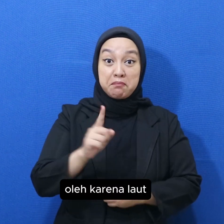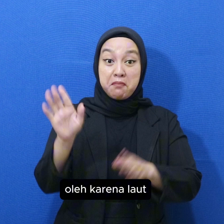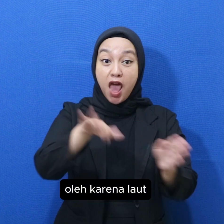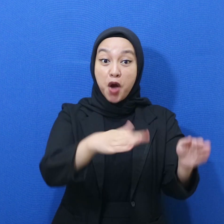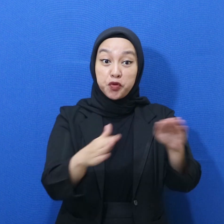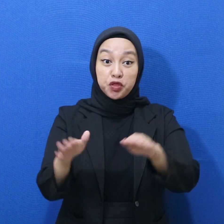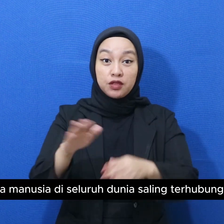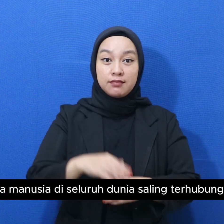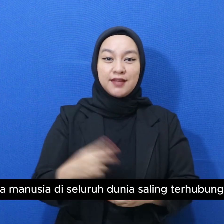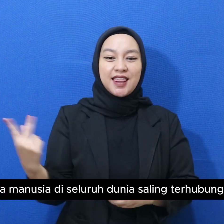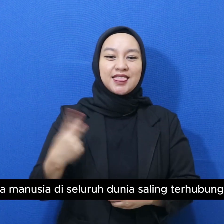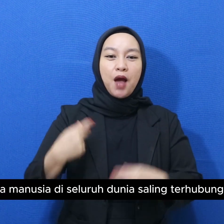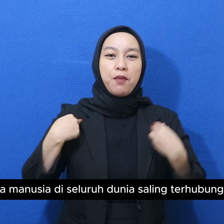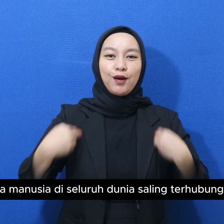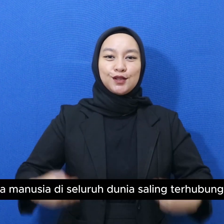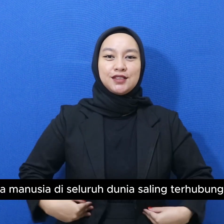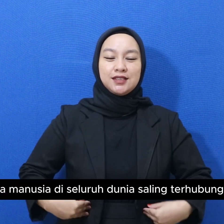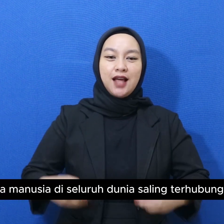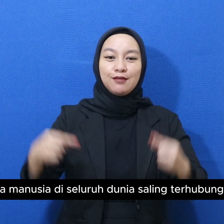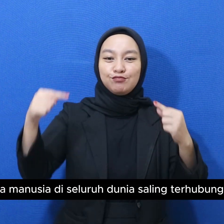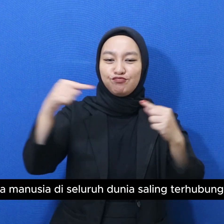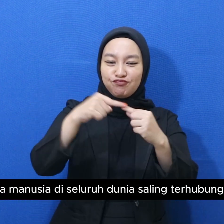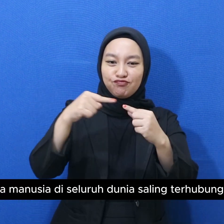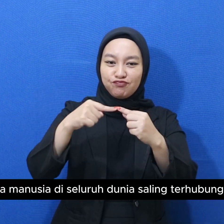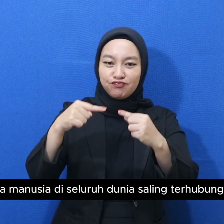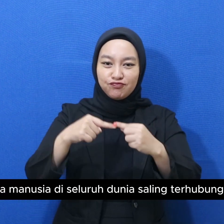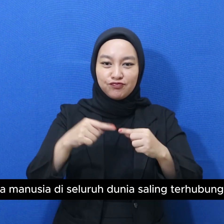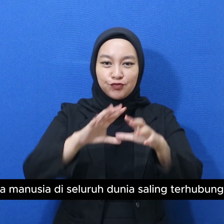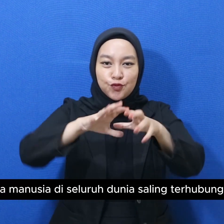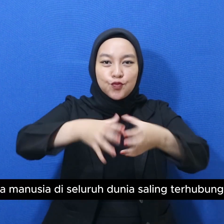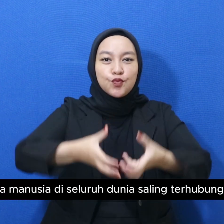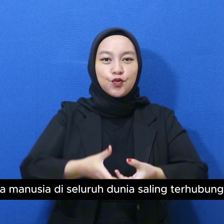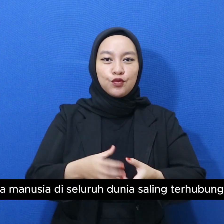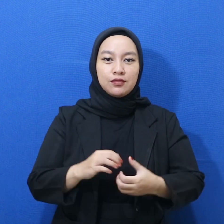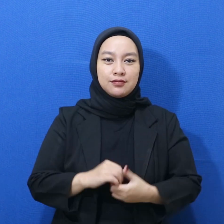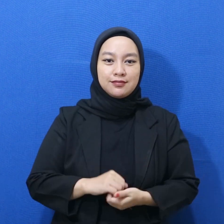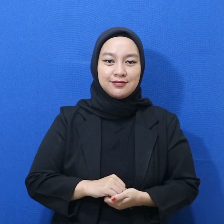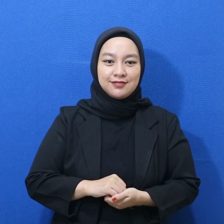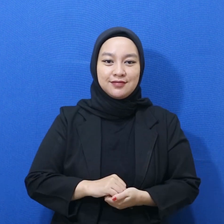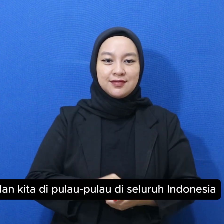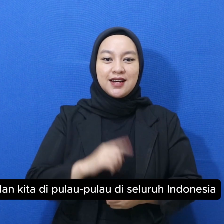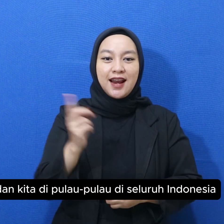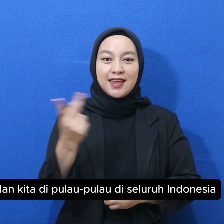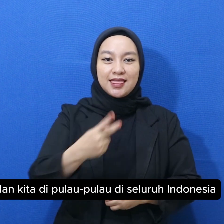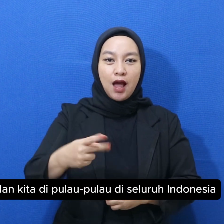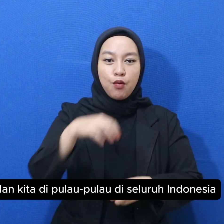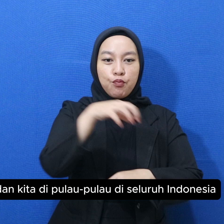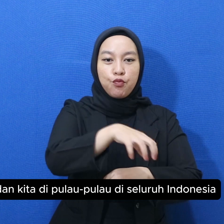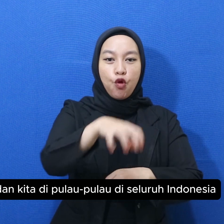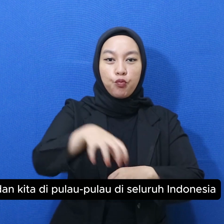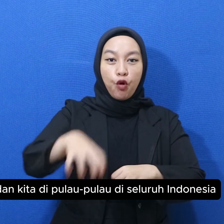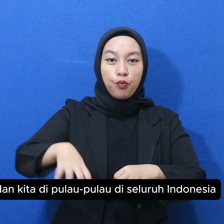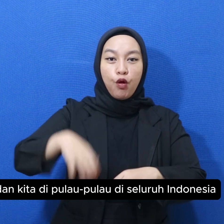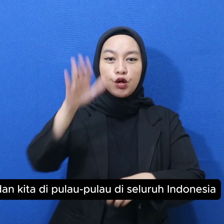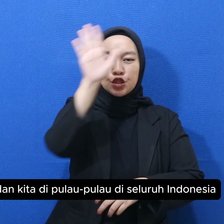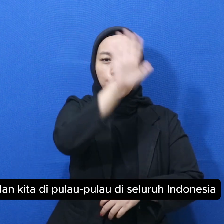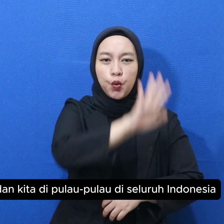laut, kita manusia di seluruh dunia saling terhubung. Dan kita di pulau-pulau di